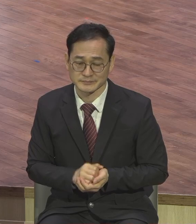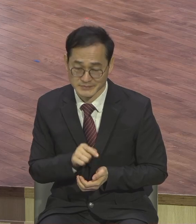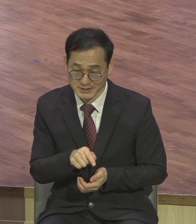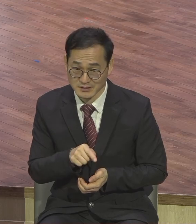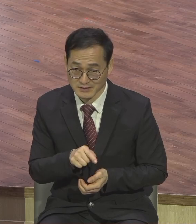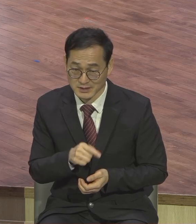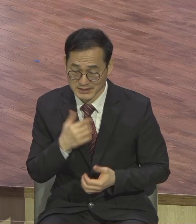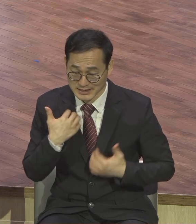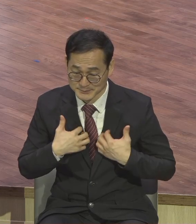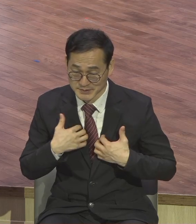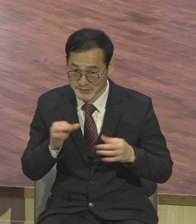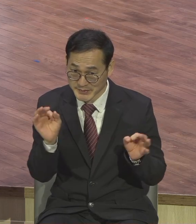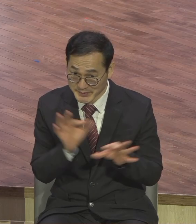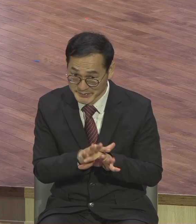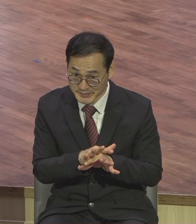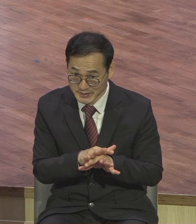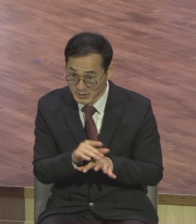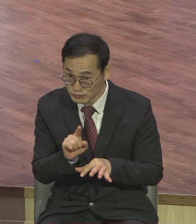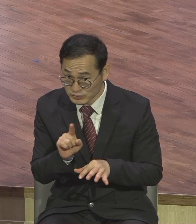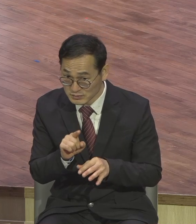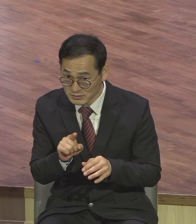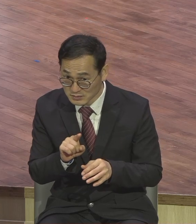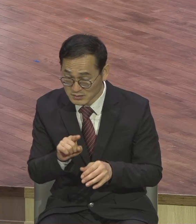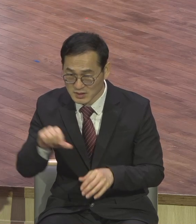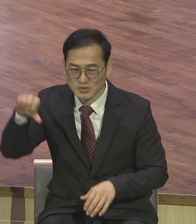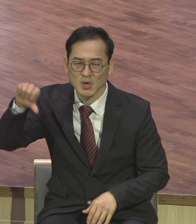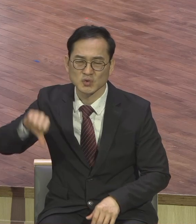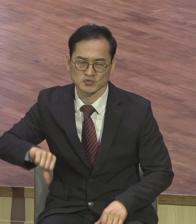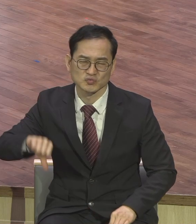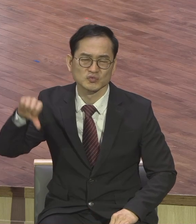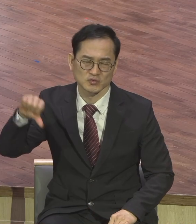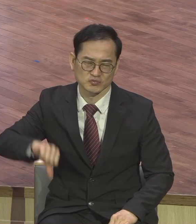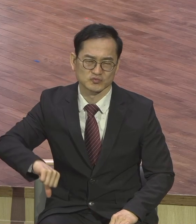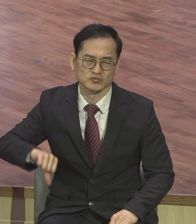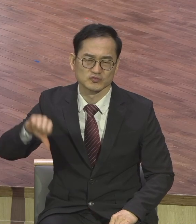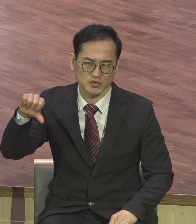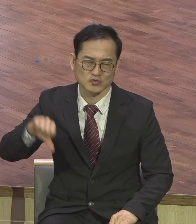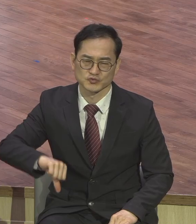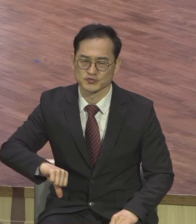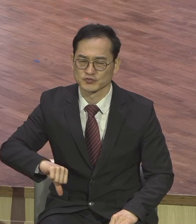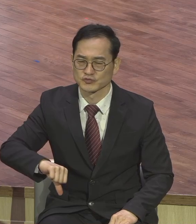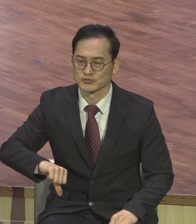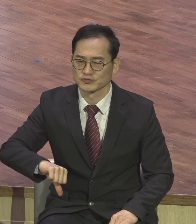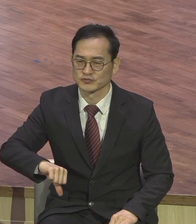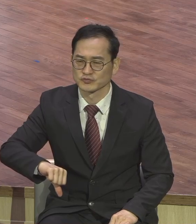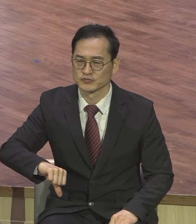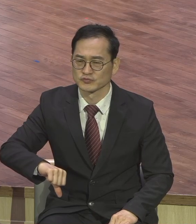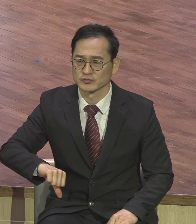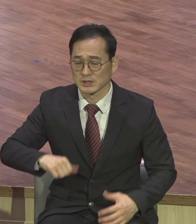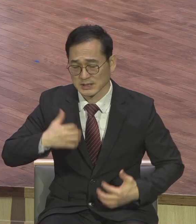합니다. 기쁨이 없어, 감사가 없어, 평안이 없어.